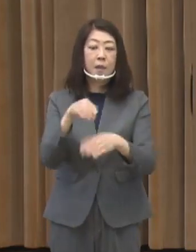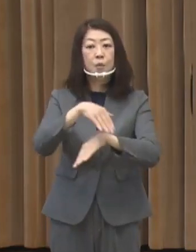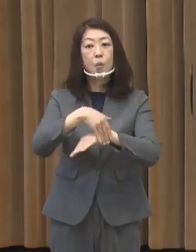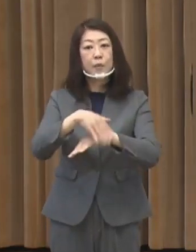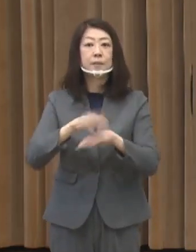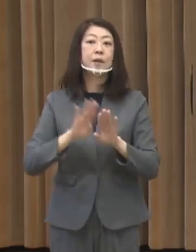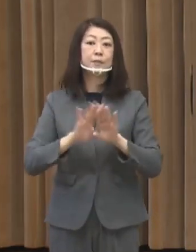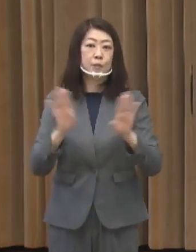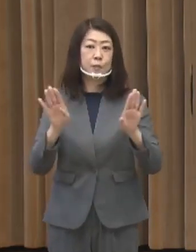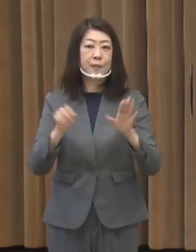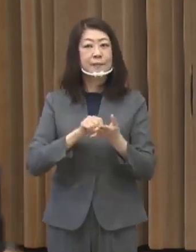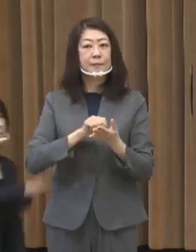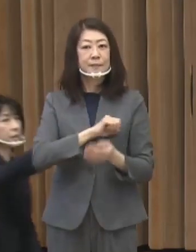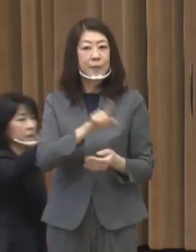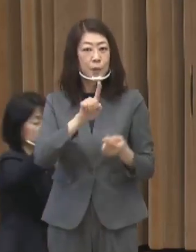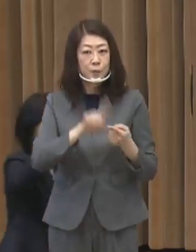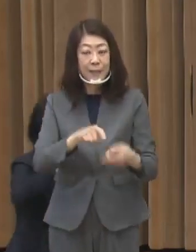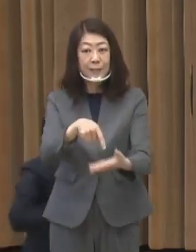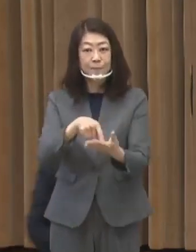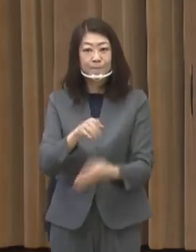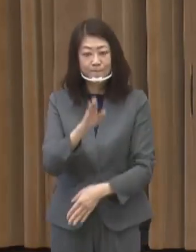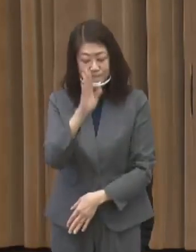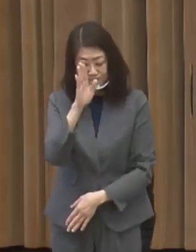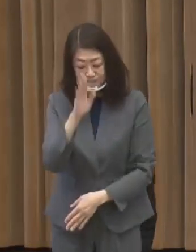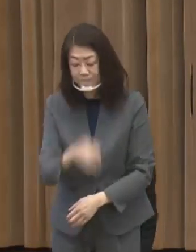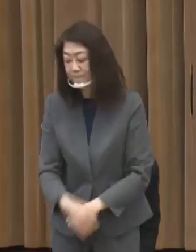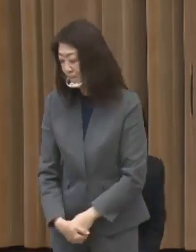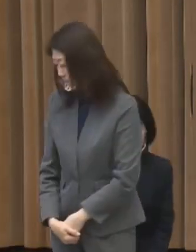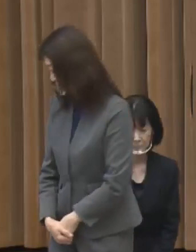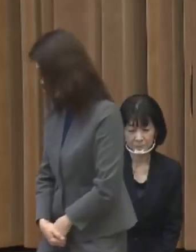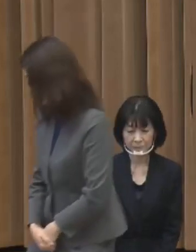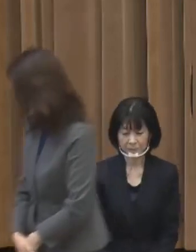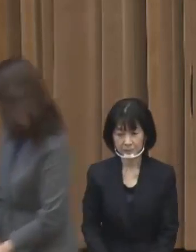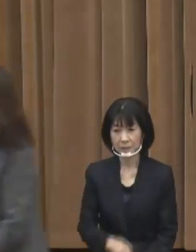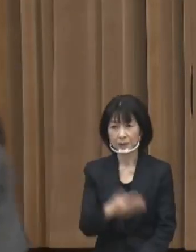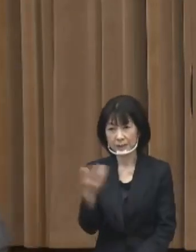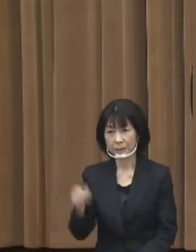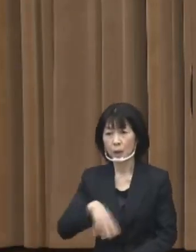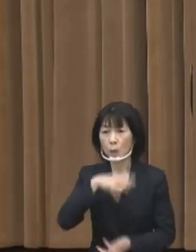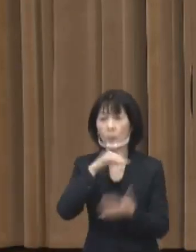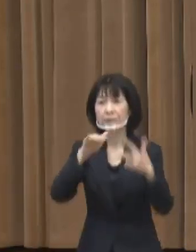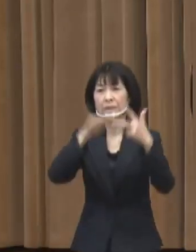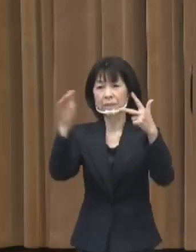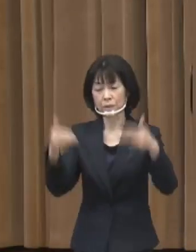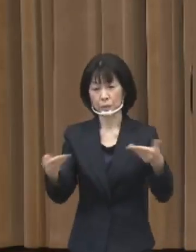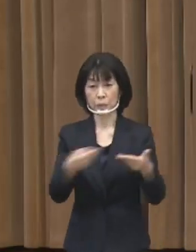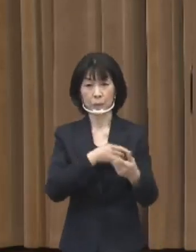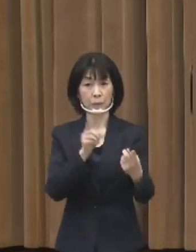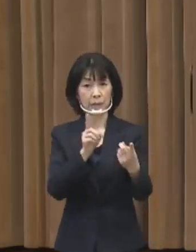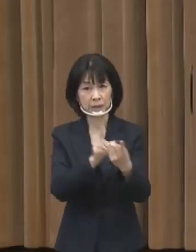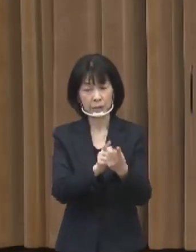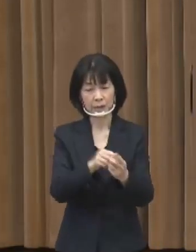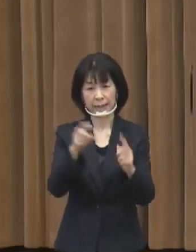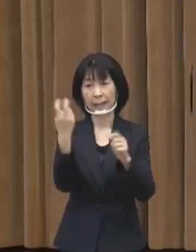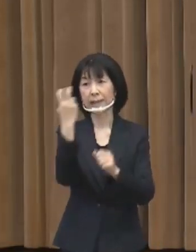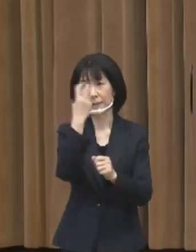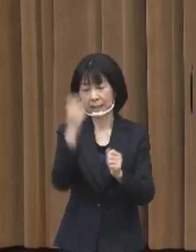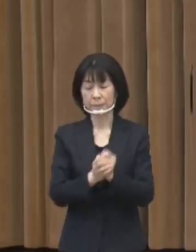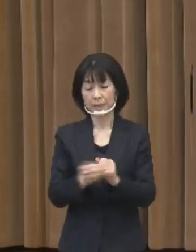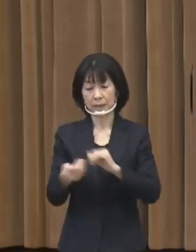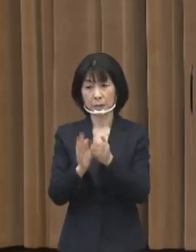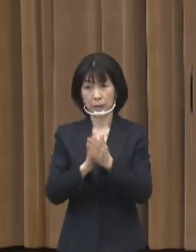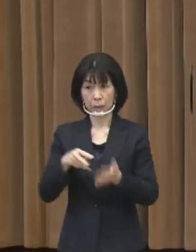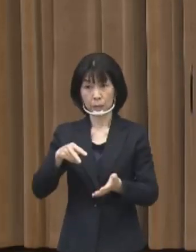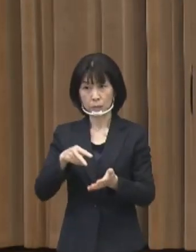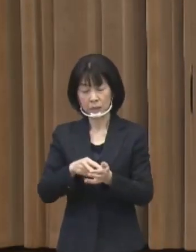募ください。次に、高齢者入所施設職員を対象とした PCR 検査です。埼玉県では、攻める